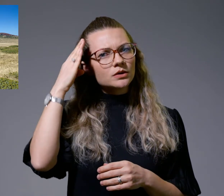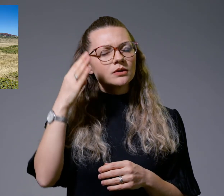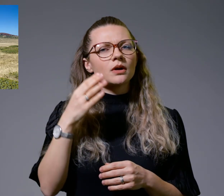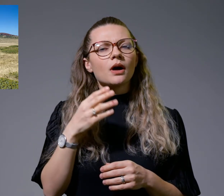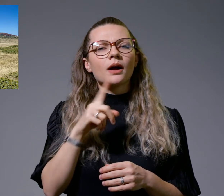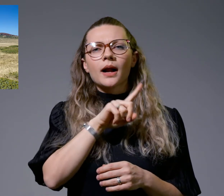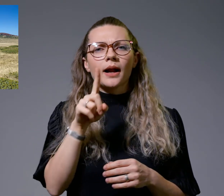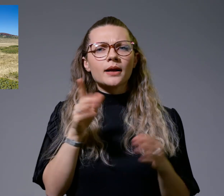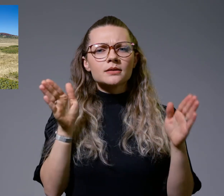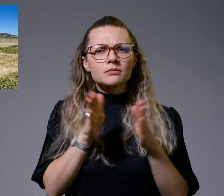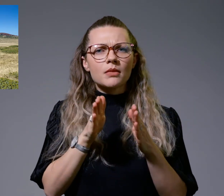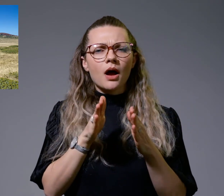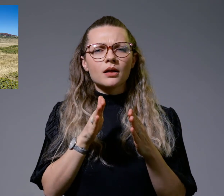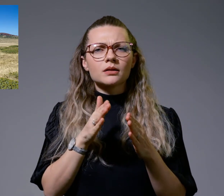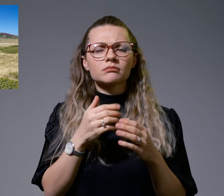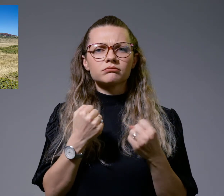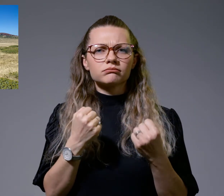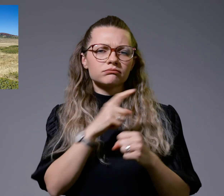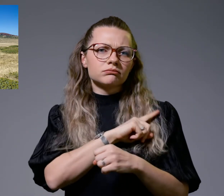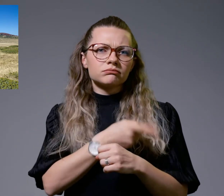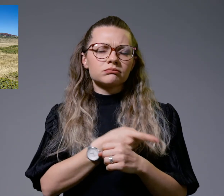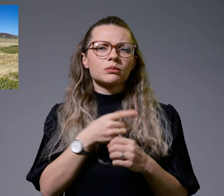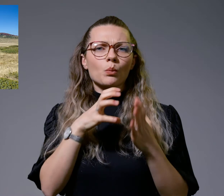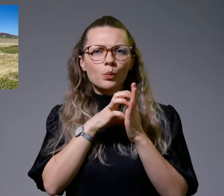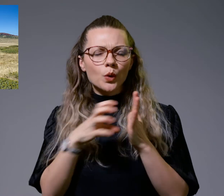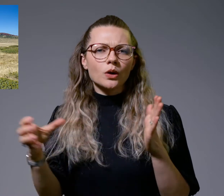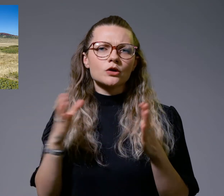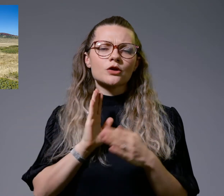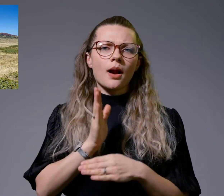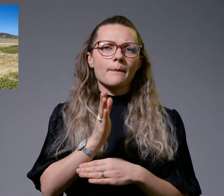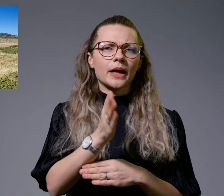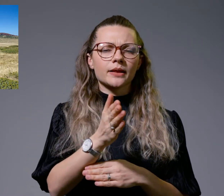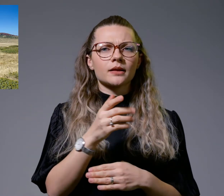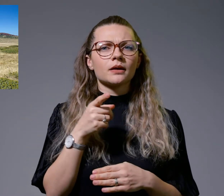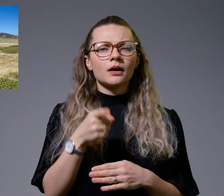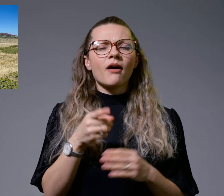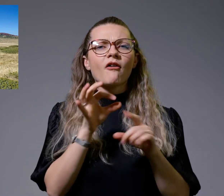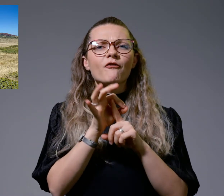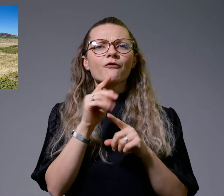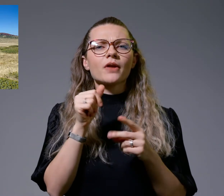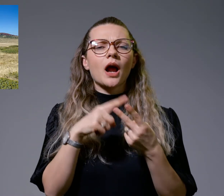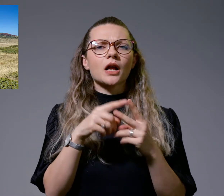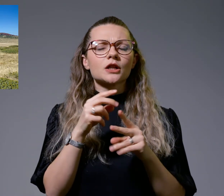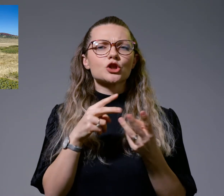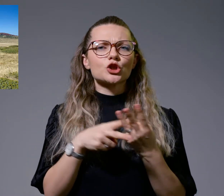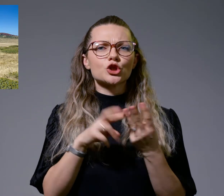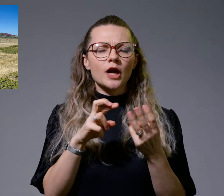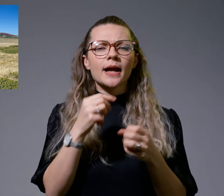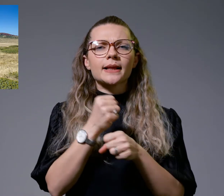несмален интензитет продолжила напред. Франше Деспере побарал од